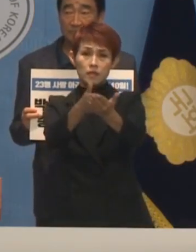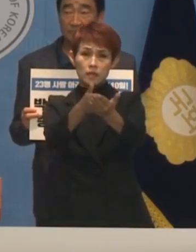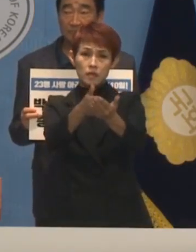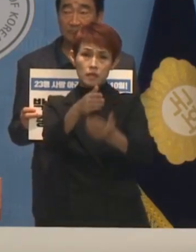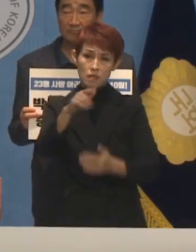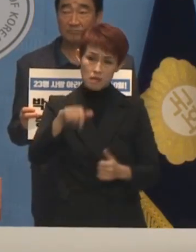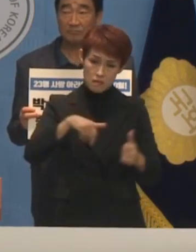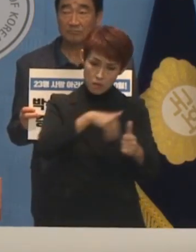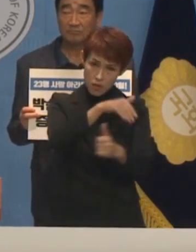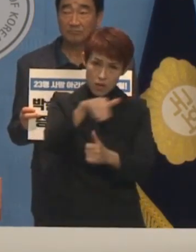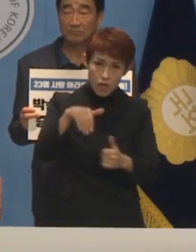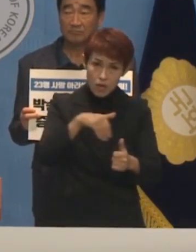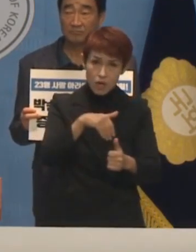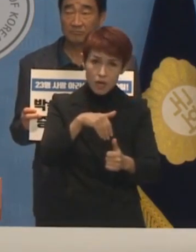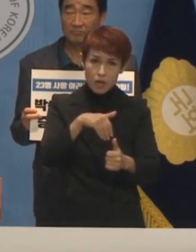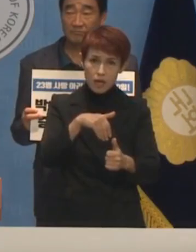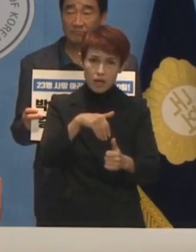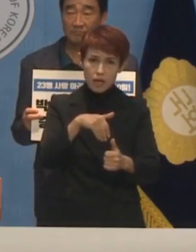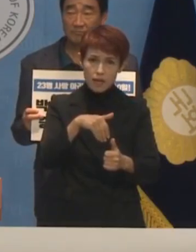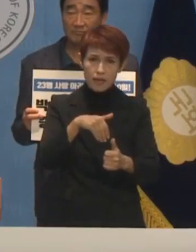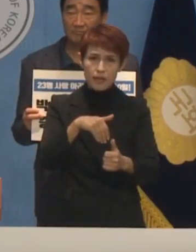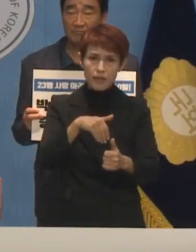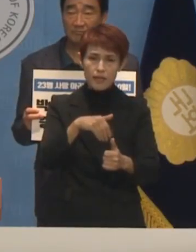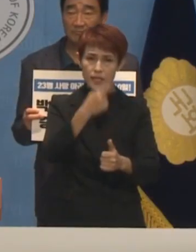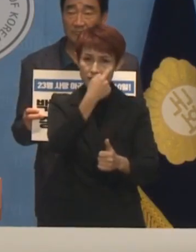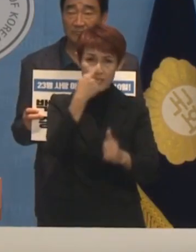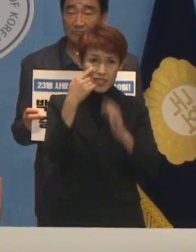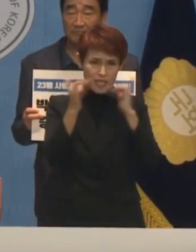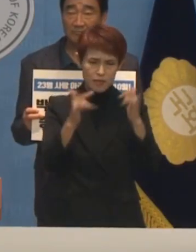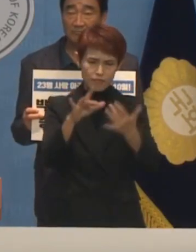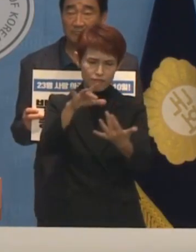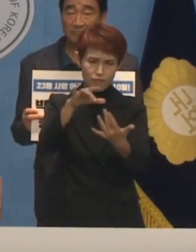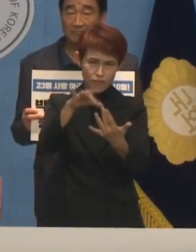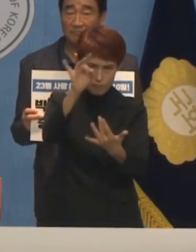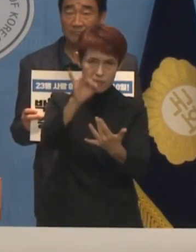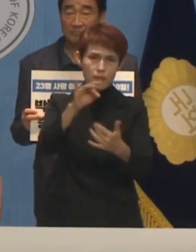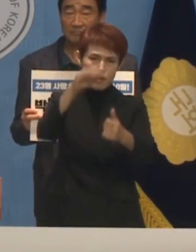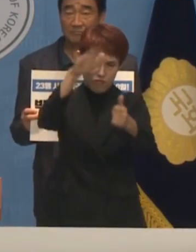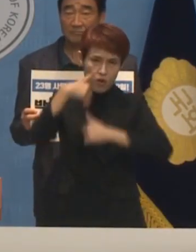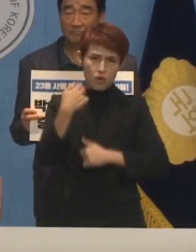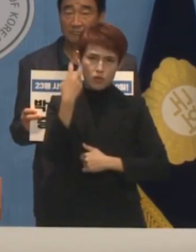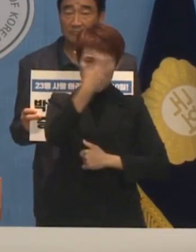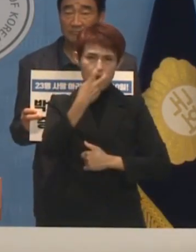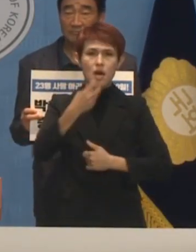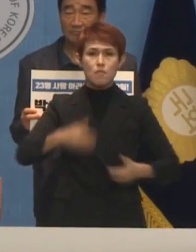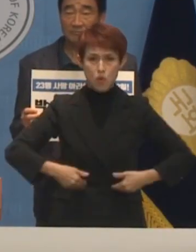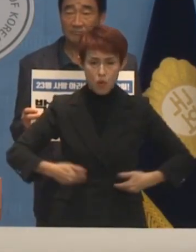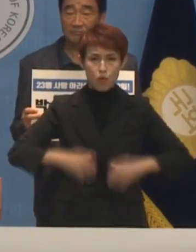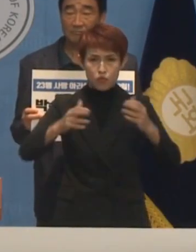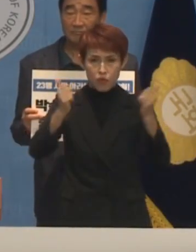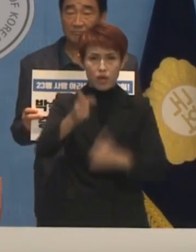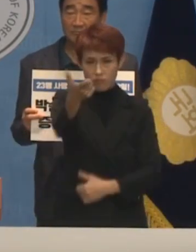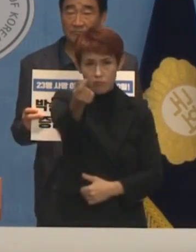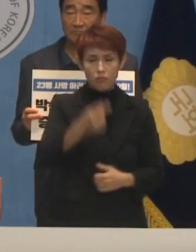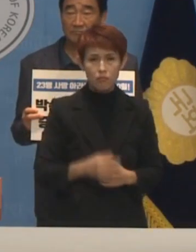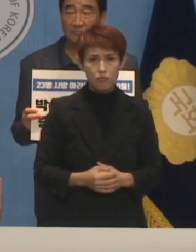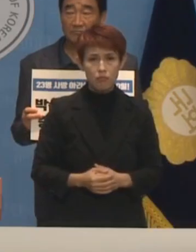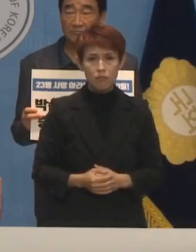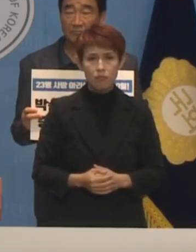상황에 대해서 엄중하게 증인을 채택해서 조사를 해야 될 국회가